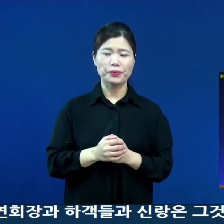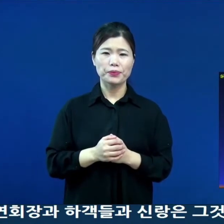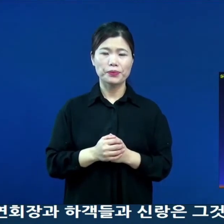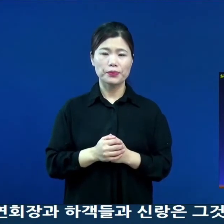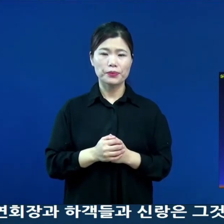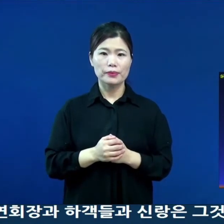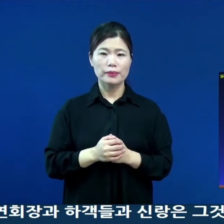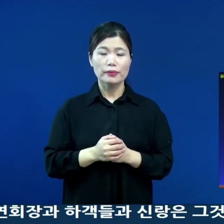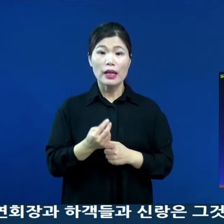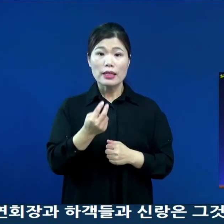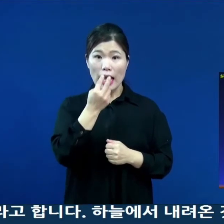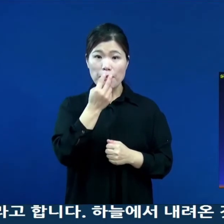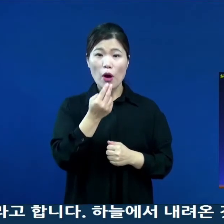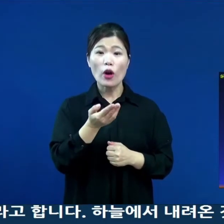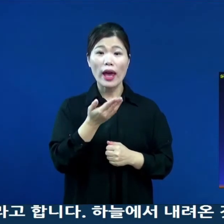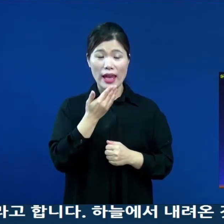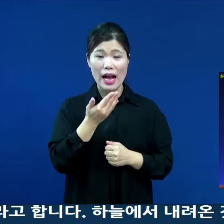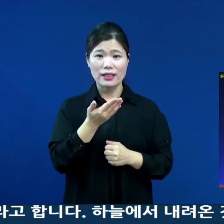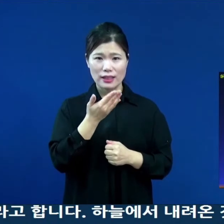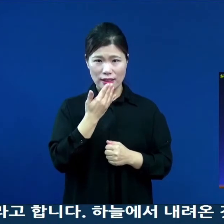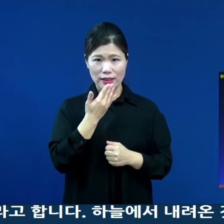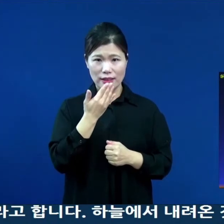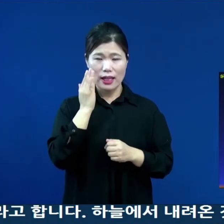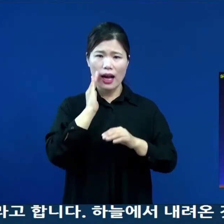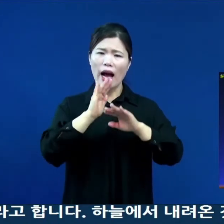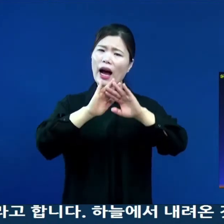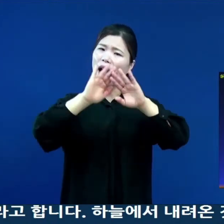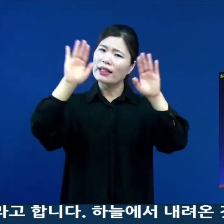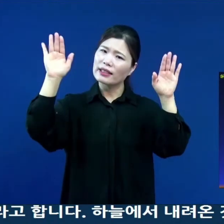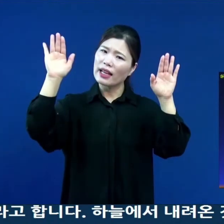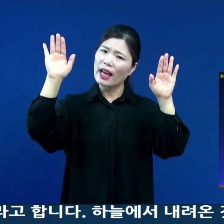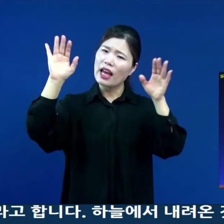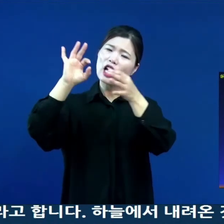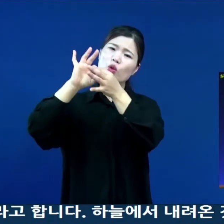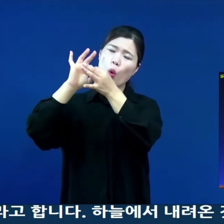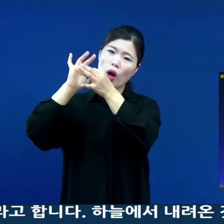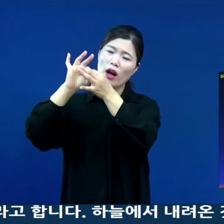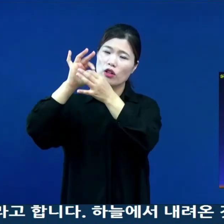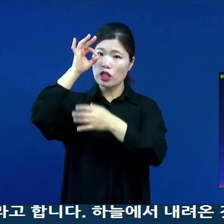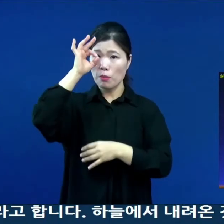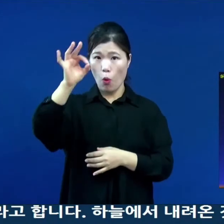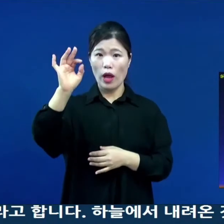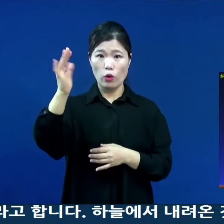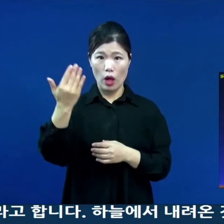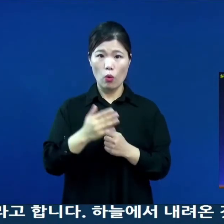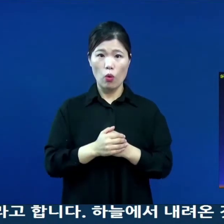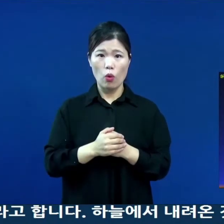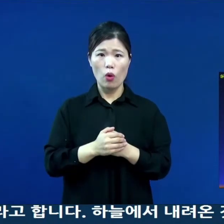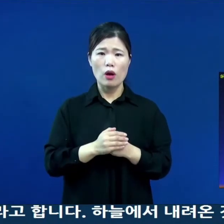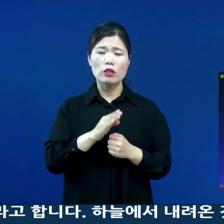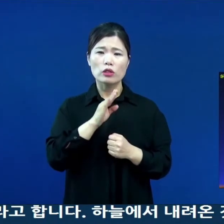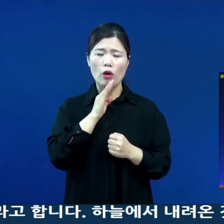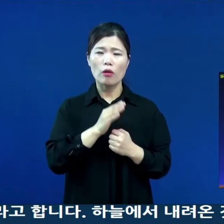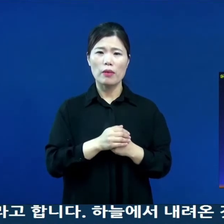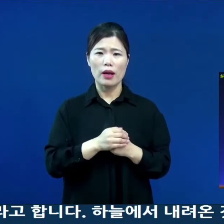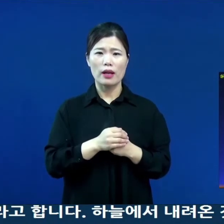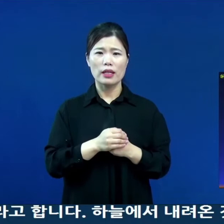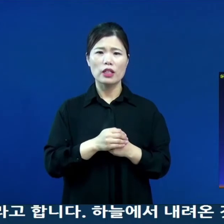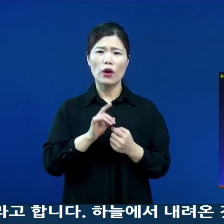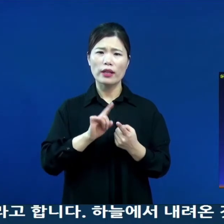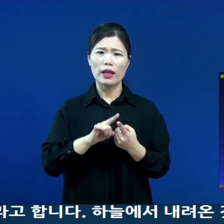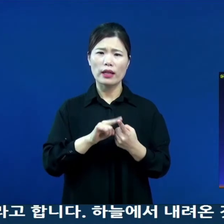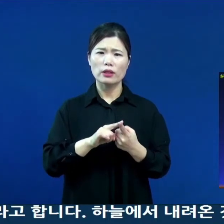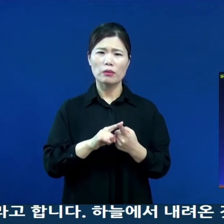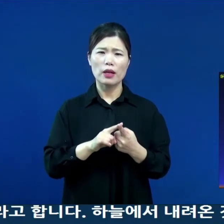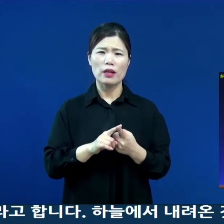그래서 생명의 양식은 하늘에 속한 것을 보게 하며 궁극적인 것을 추구하게 하는 양식이라는